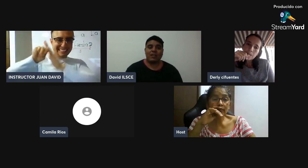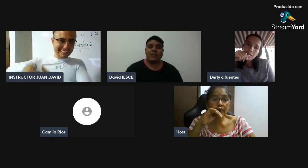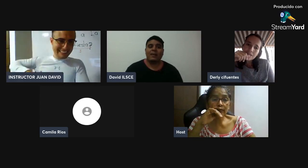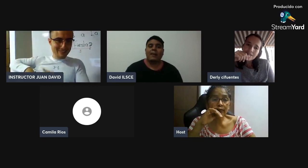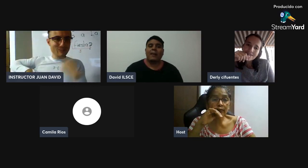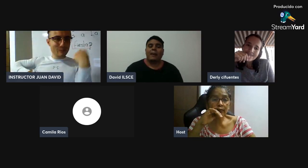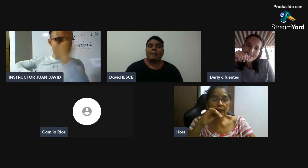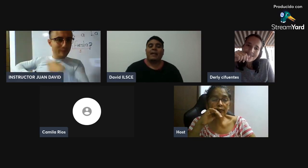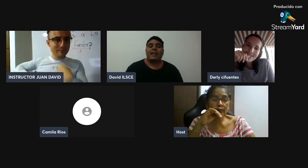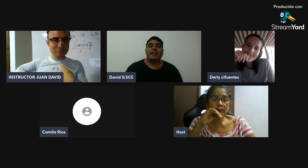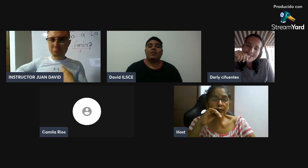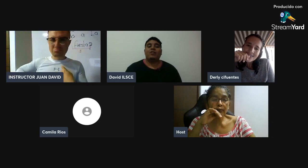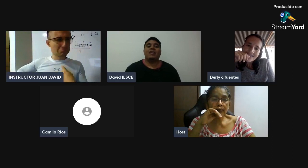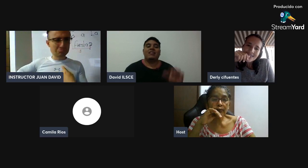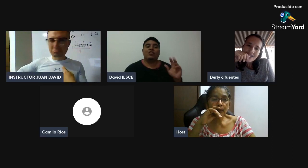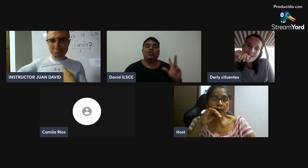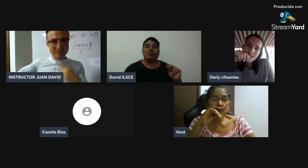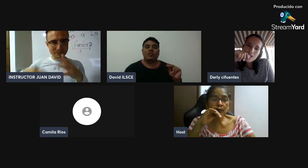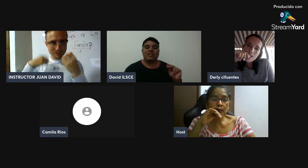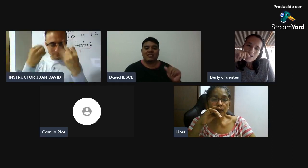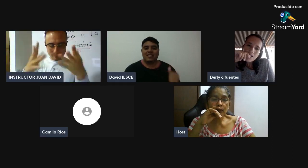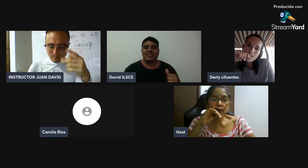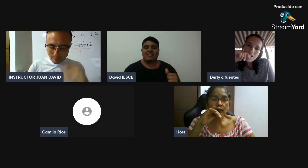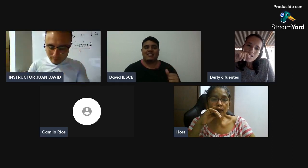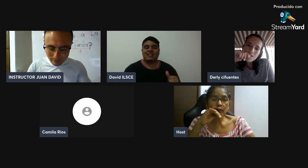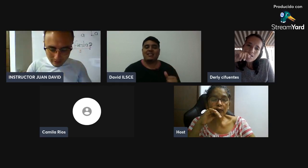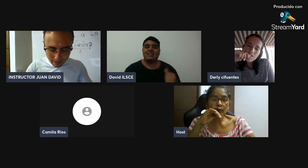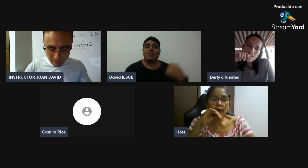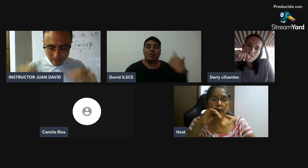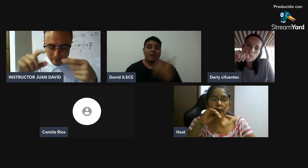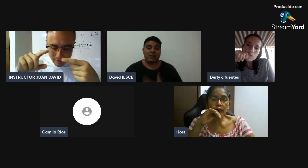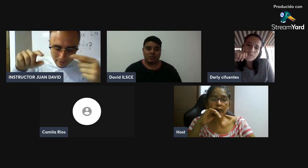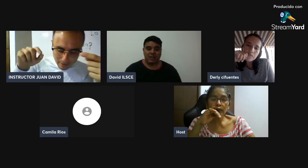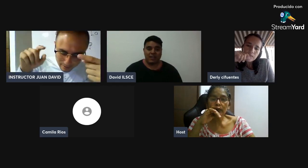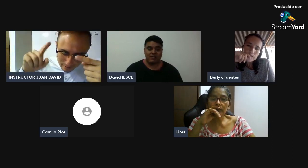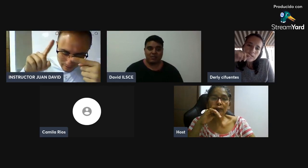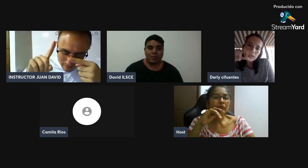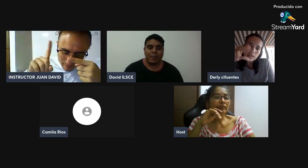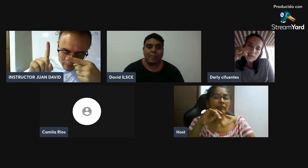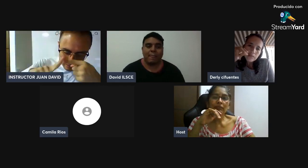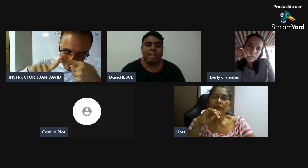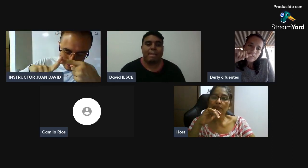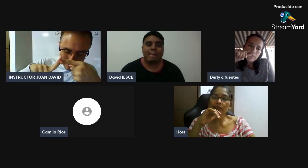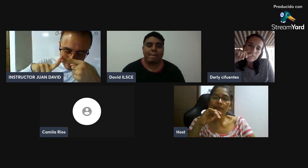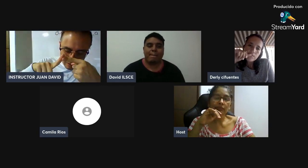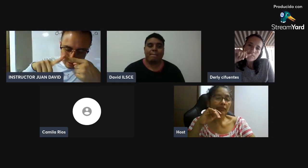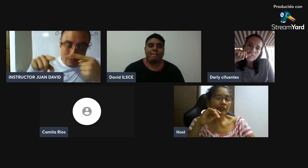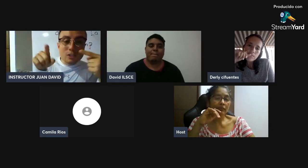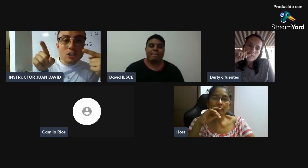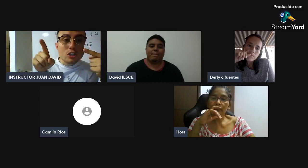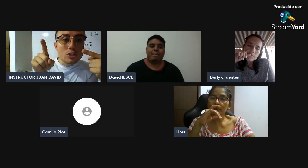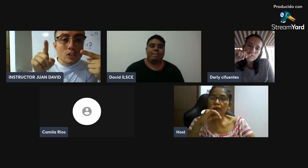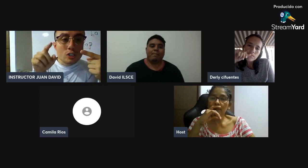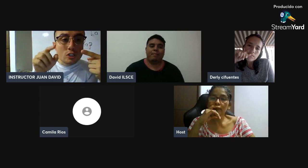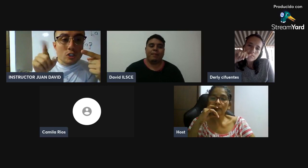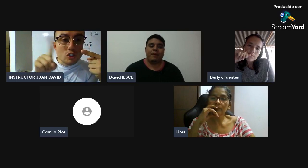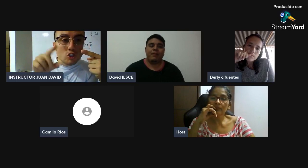para que no digas no enseñas sí sino que lo hagas con el gesto primero